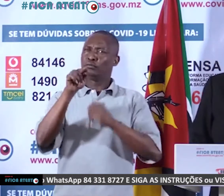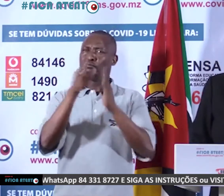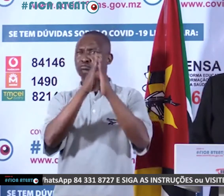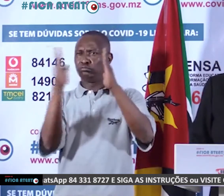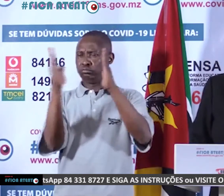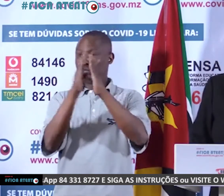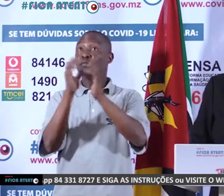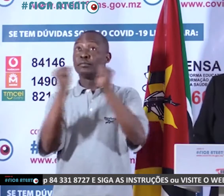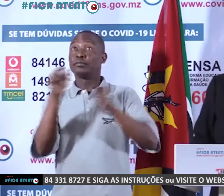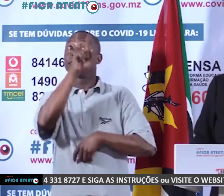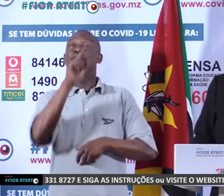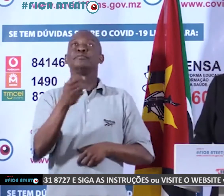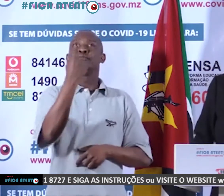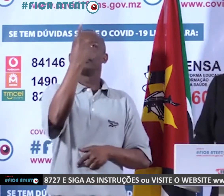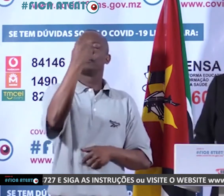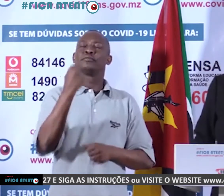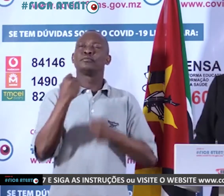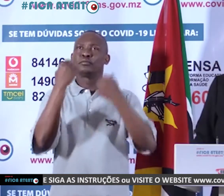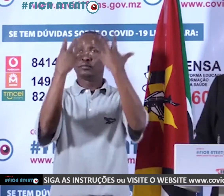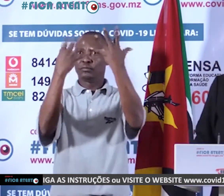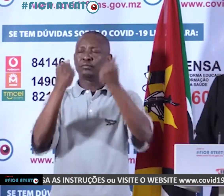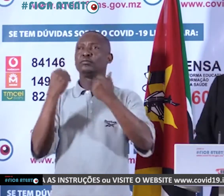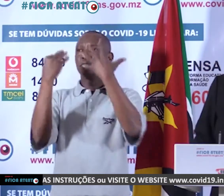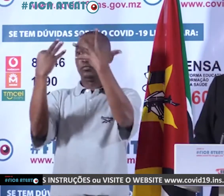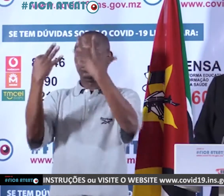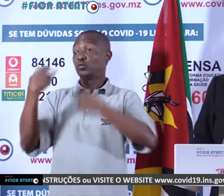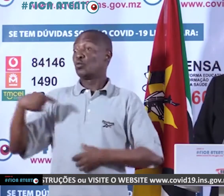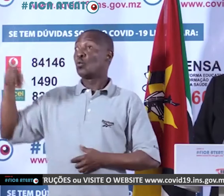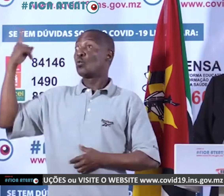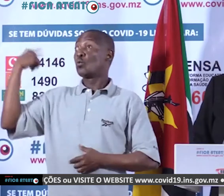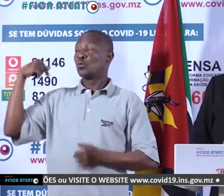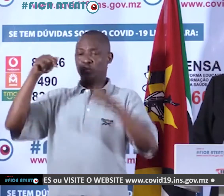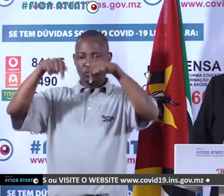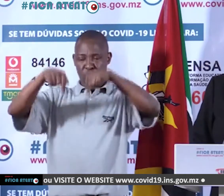quais 198 ocorreram nas últimas 24 horas.